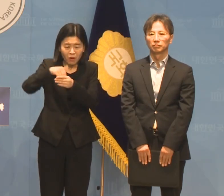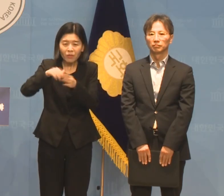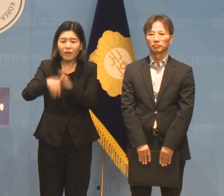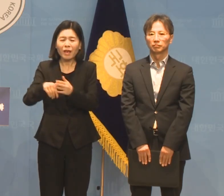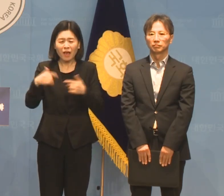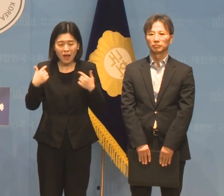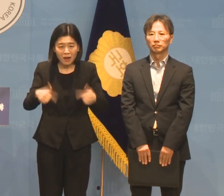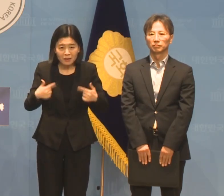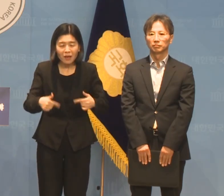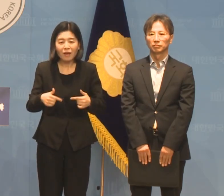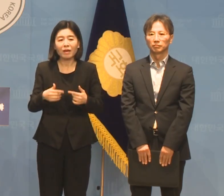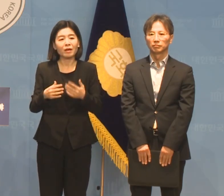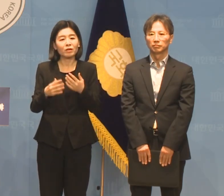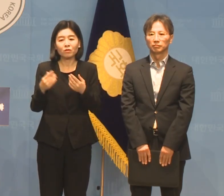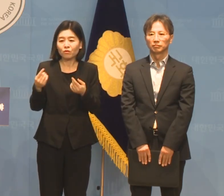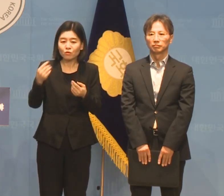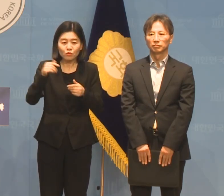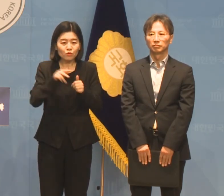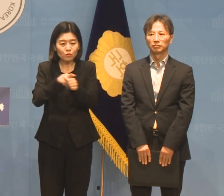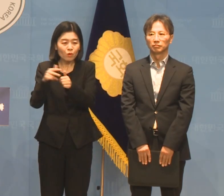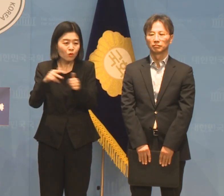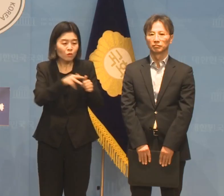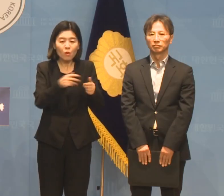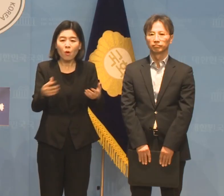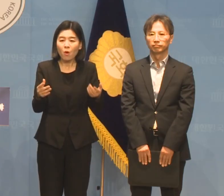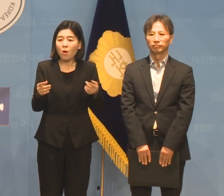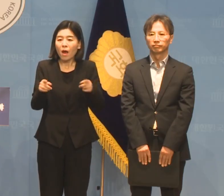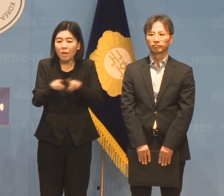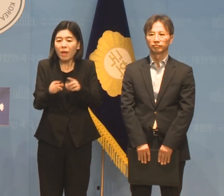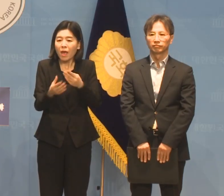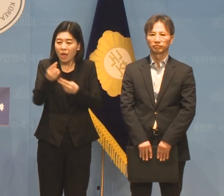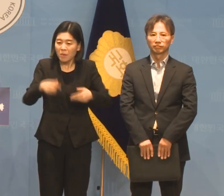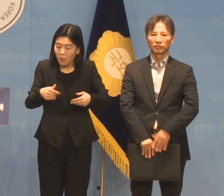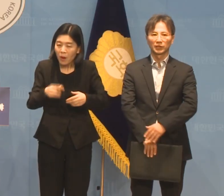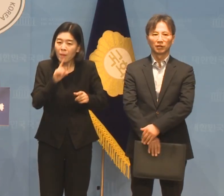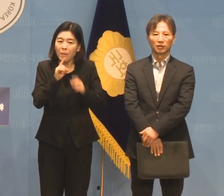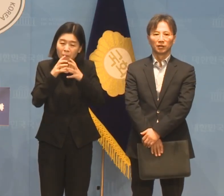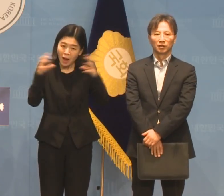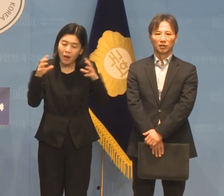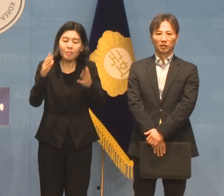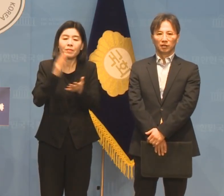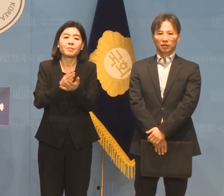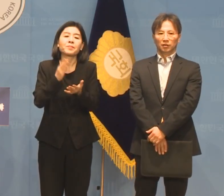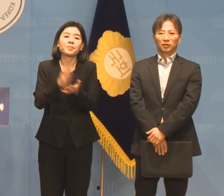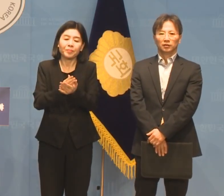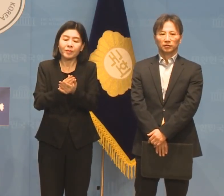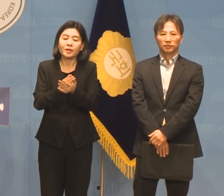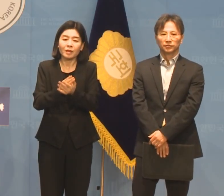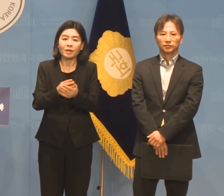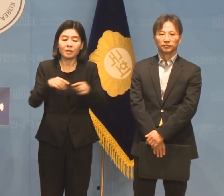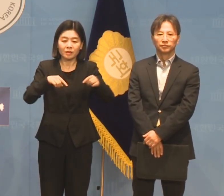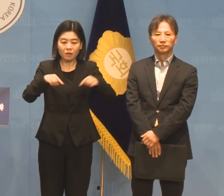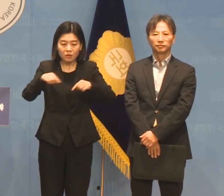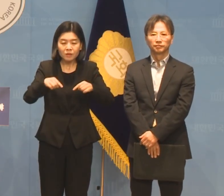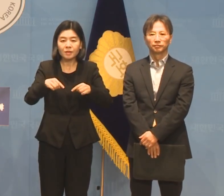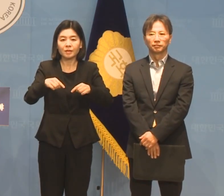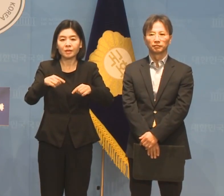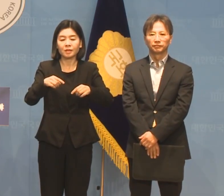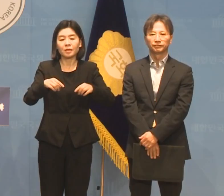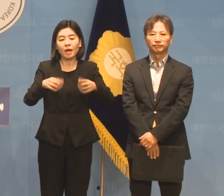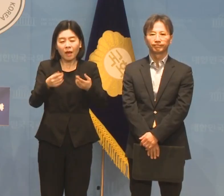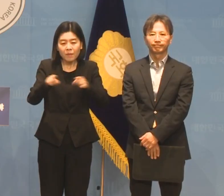위성정당 논란을 없애고 다양한 정치 세력이 함께 경쟁하고 함께 협력할 수 있는 제도를